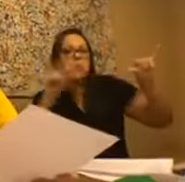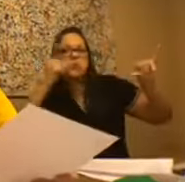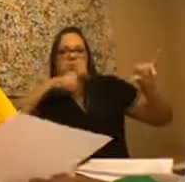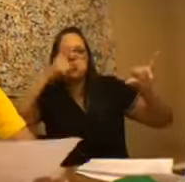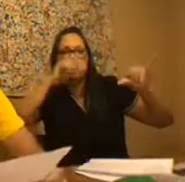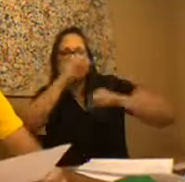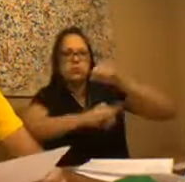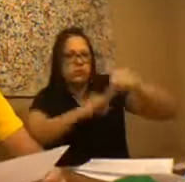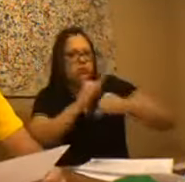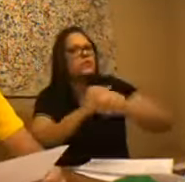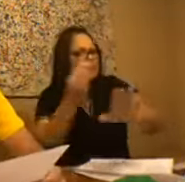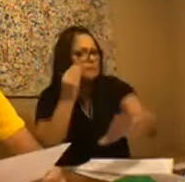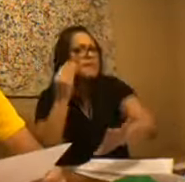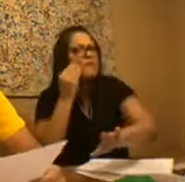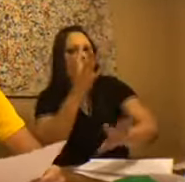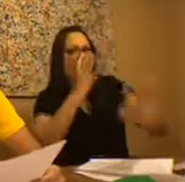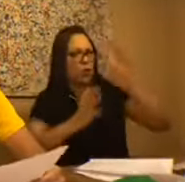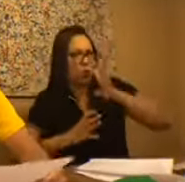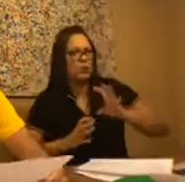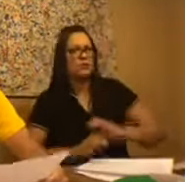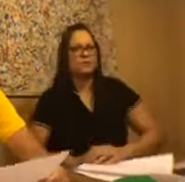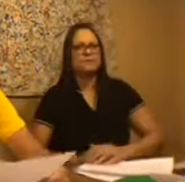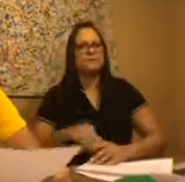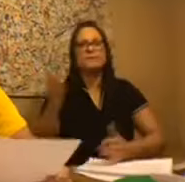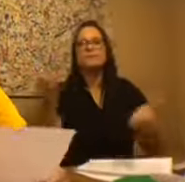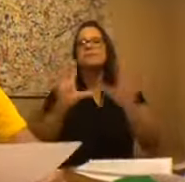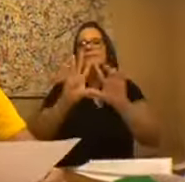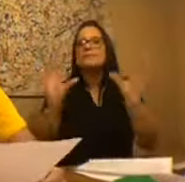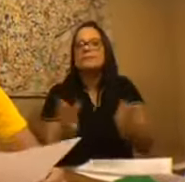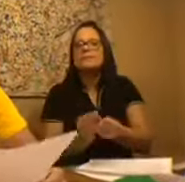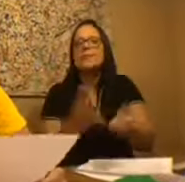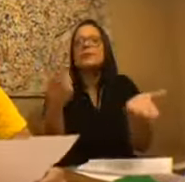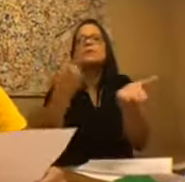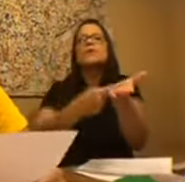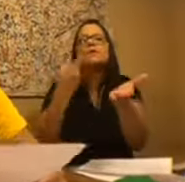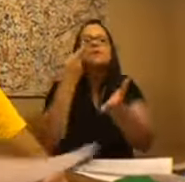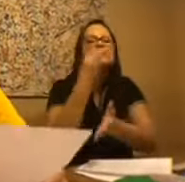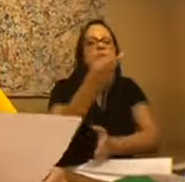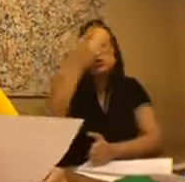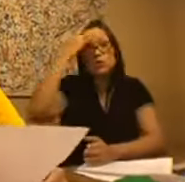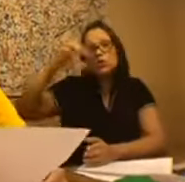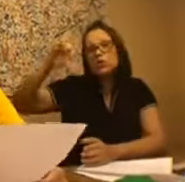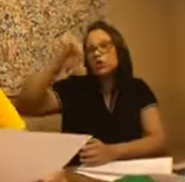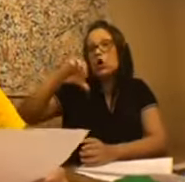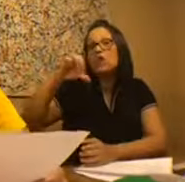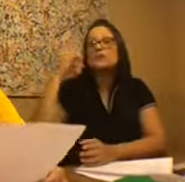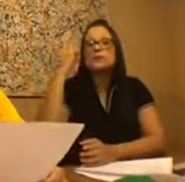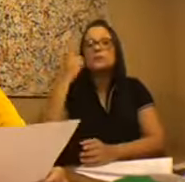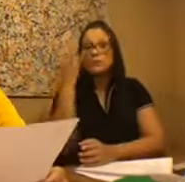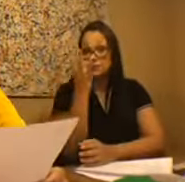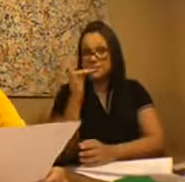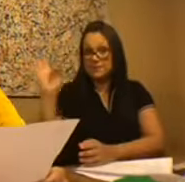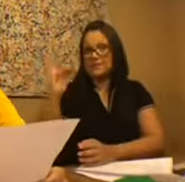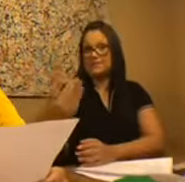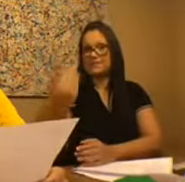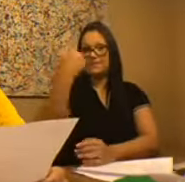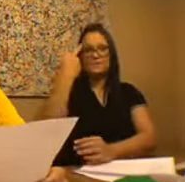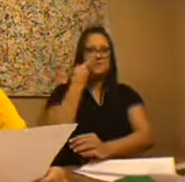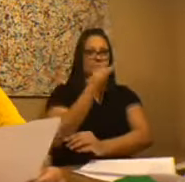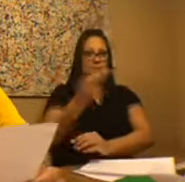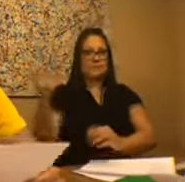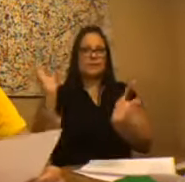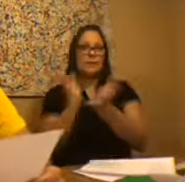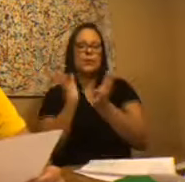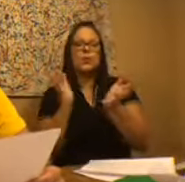ataque contra mas indo para o encerramento aqui recebeu visita hoje nove deputados federais representando a frente parlamentar